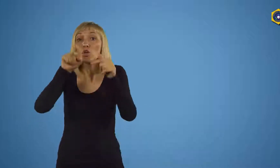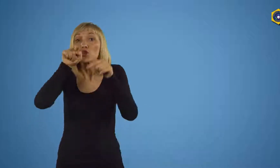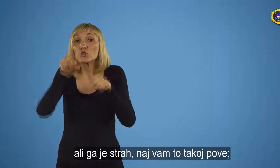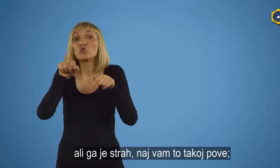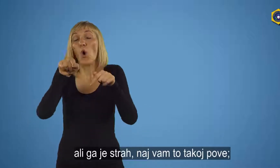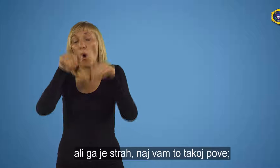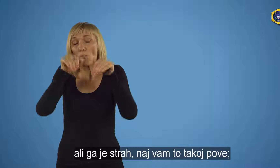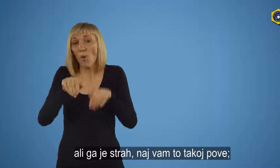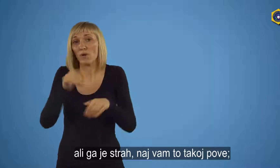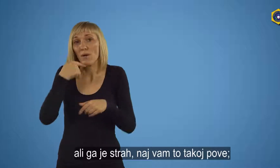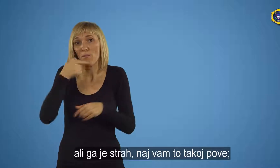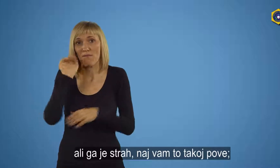pove.